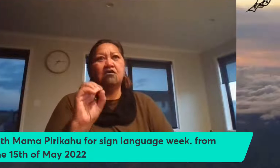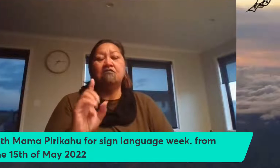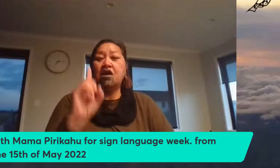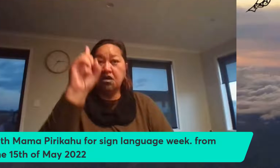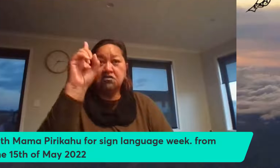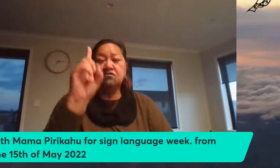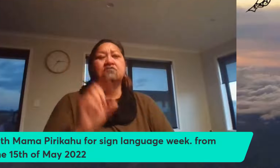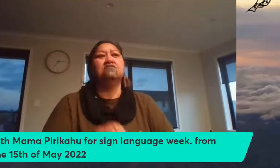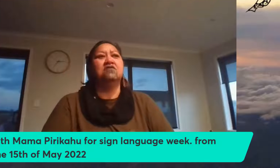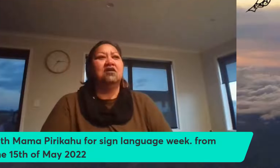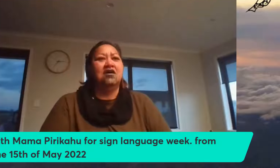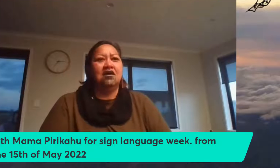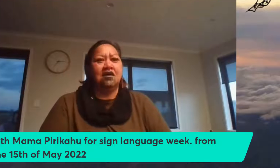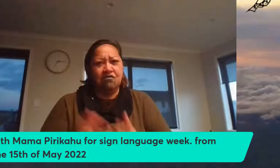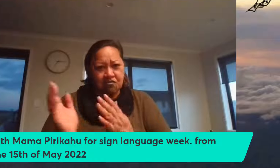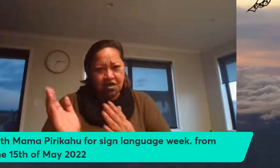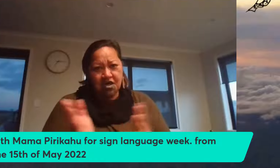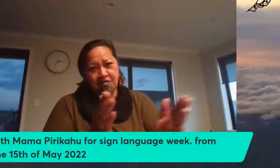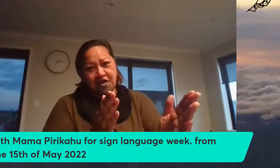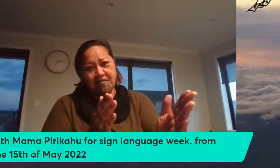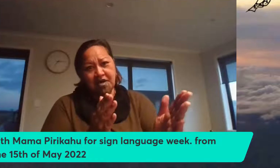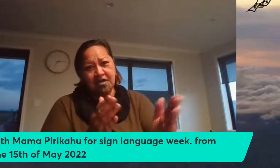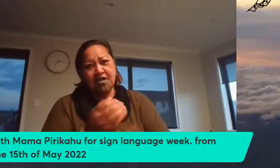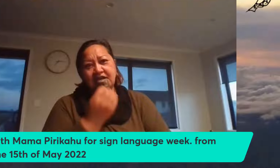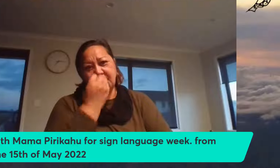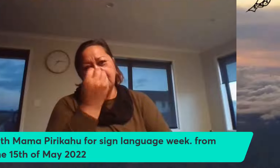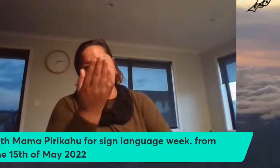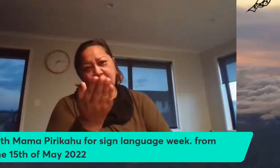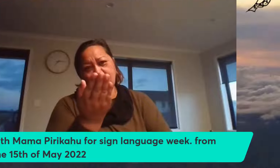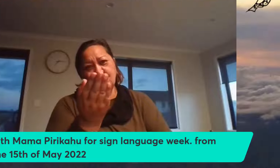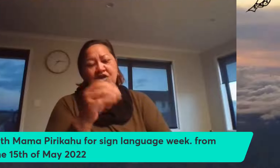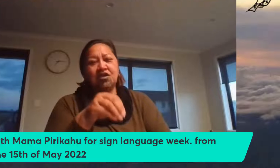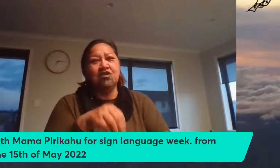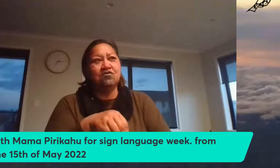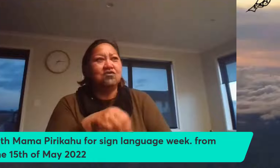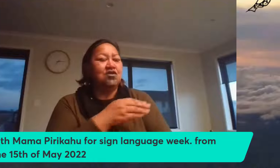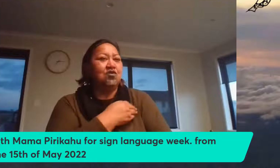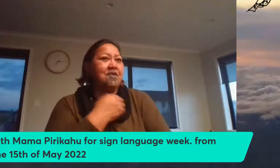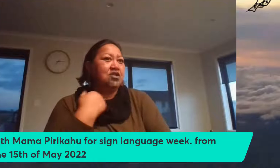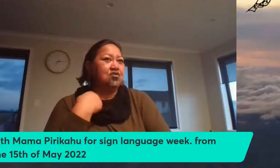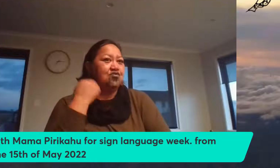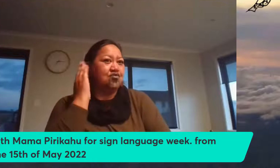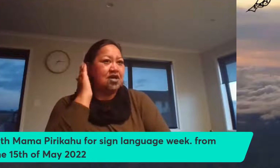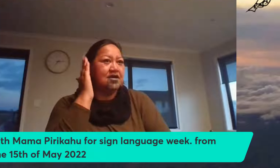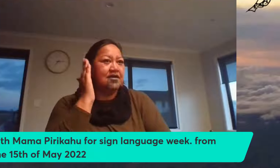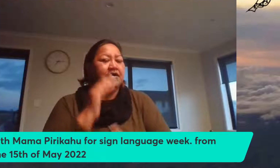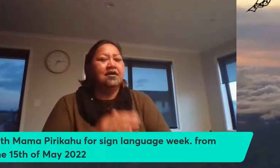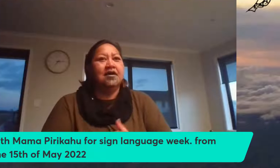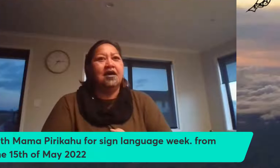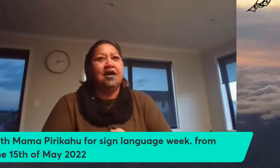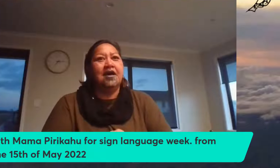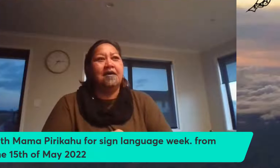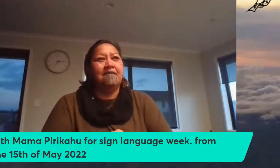tatarua te kau atu ahau kua kawea mai I tēnei reo ki roto I tō mātou